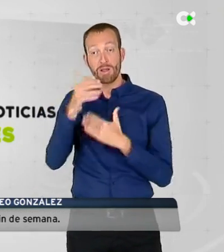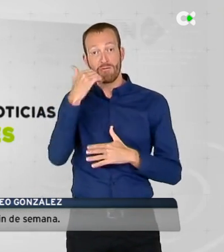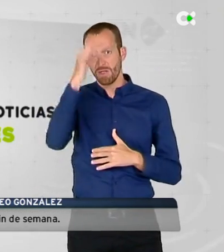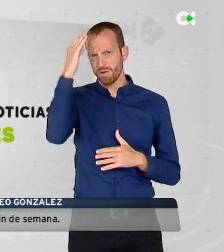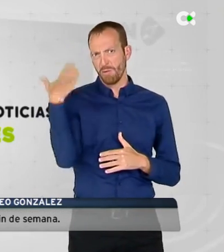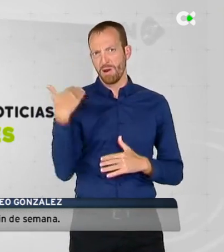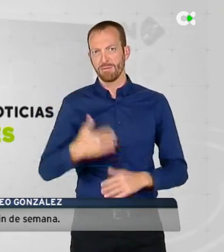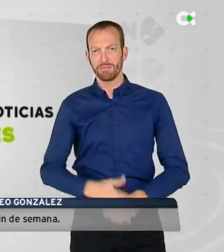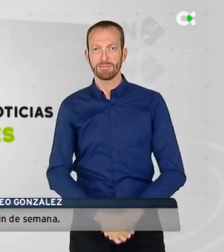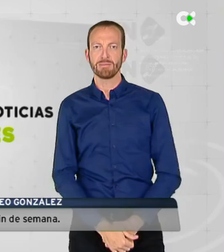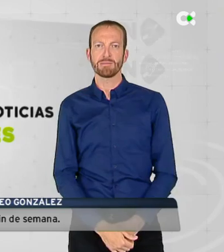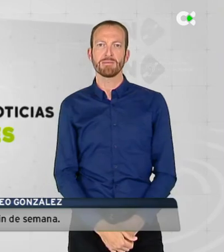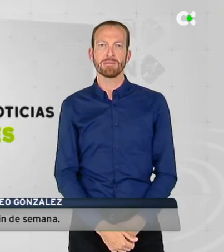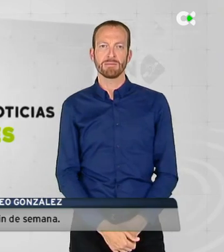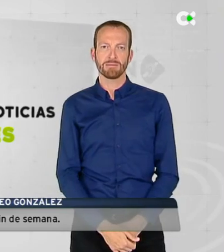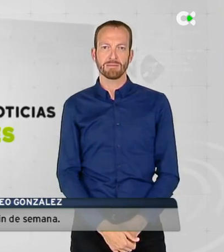semana.